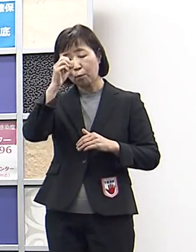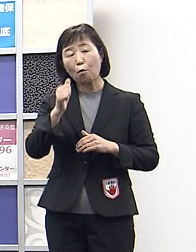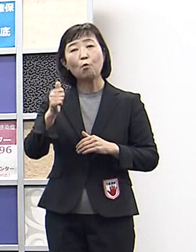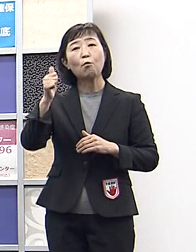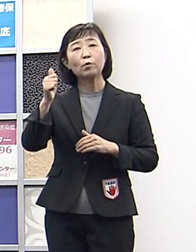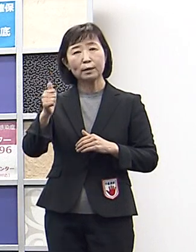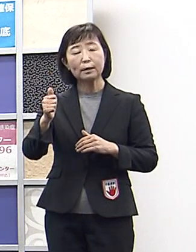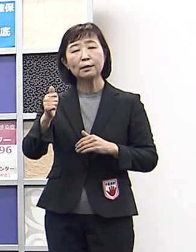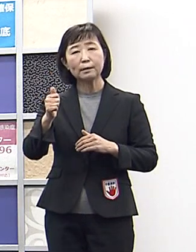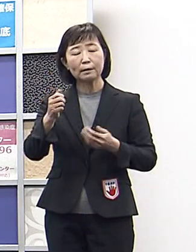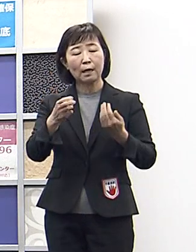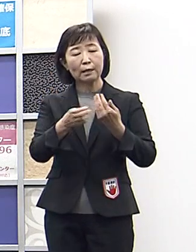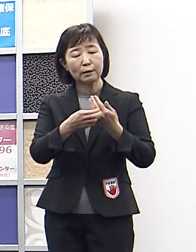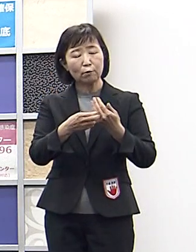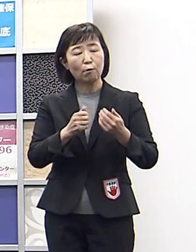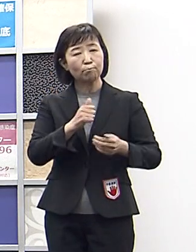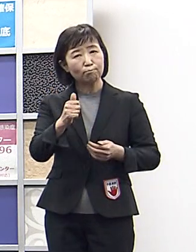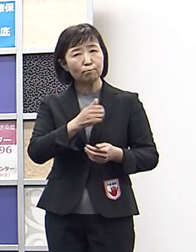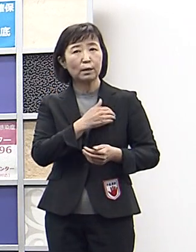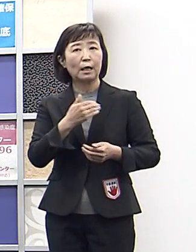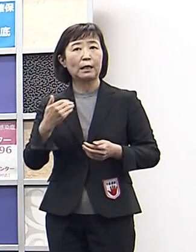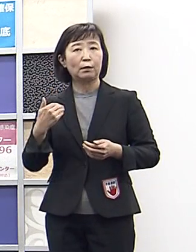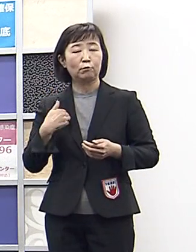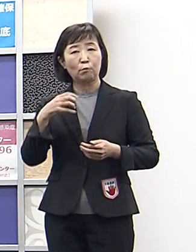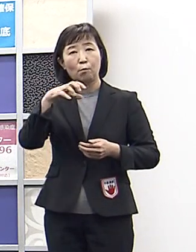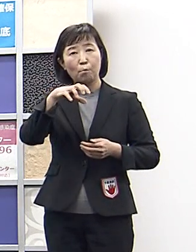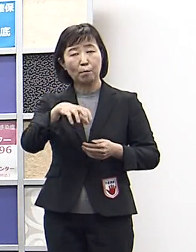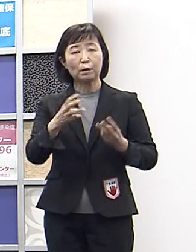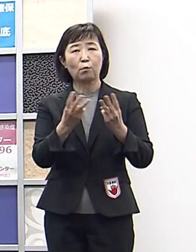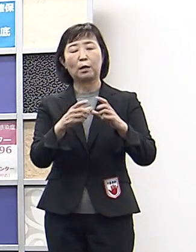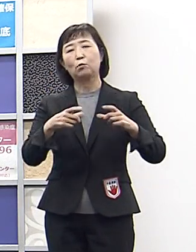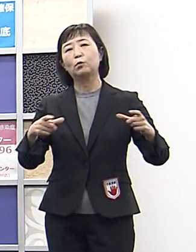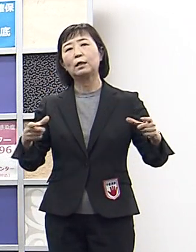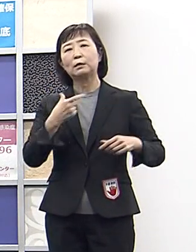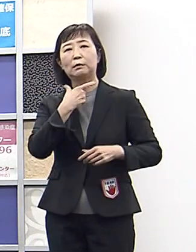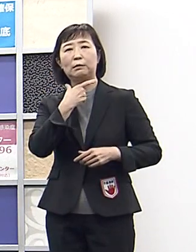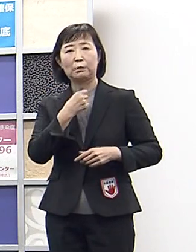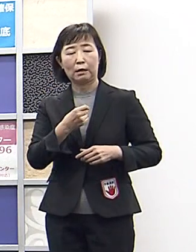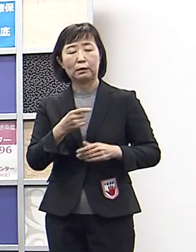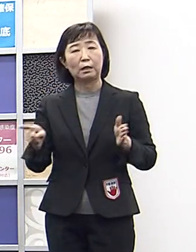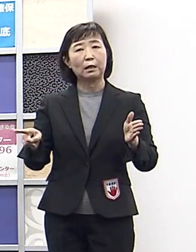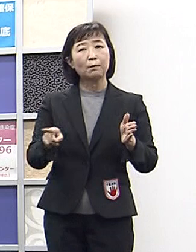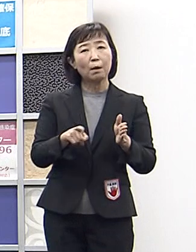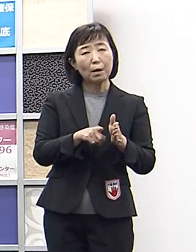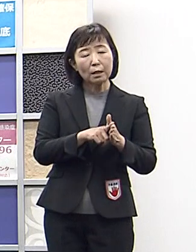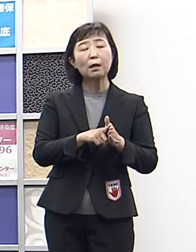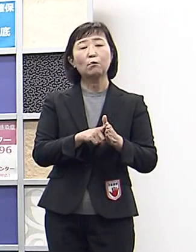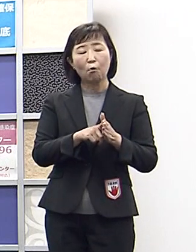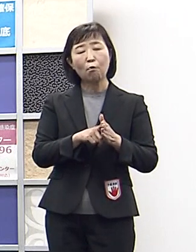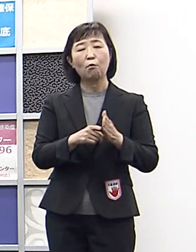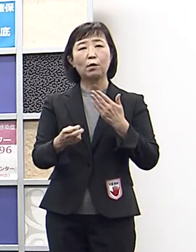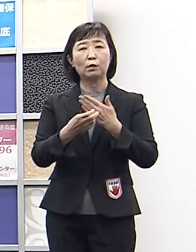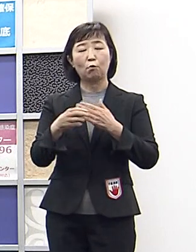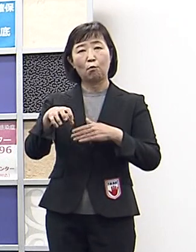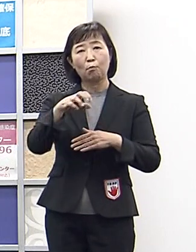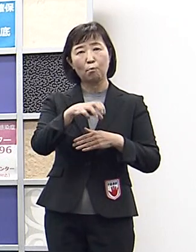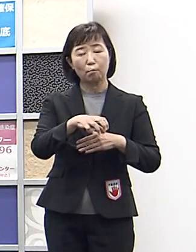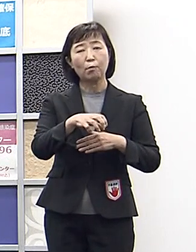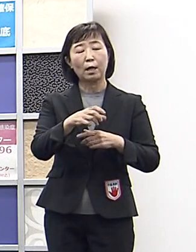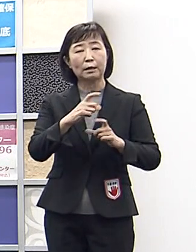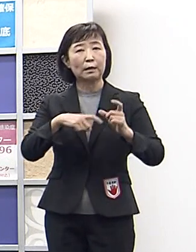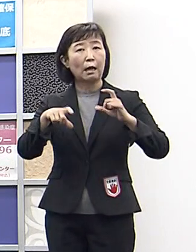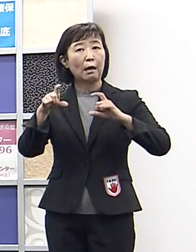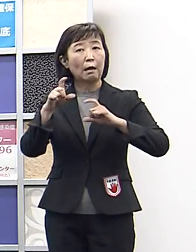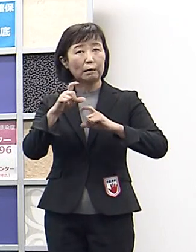対応が可能な医療機関の維持拡大を図っていくためこれまで対応してきた医療機関に加えまして新た